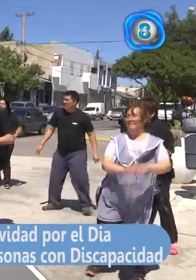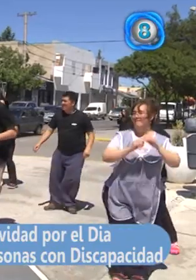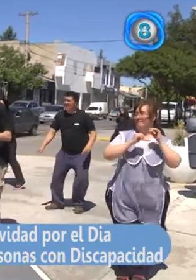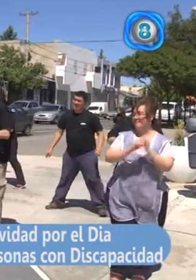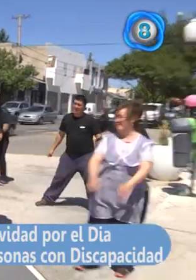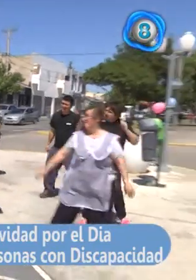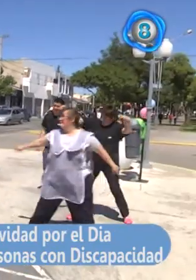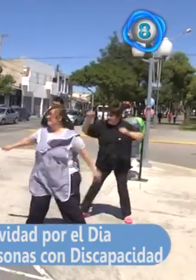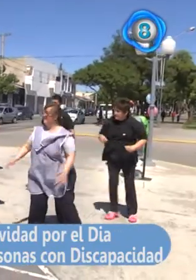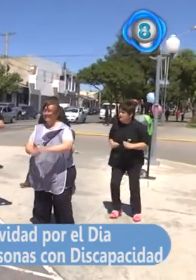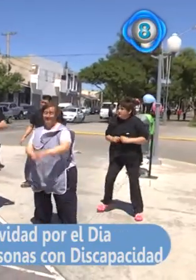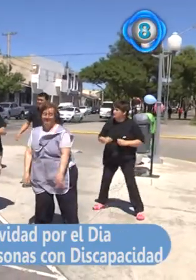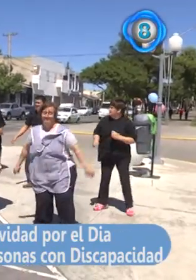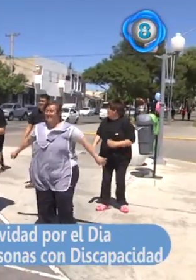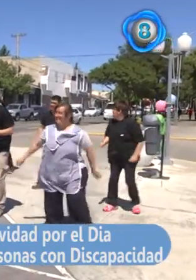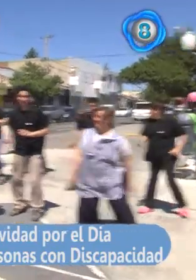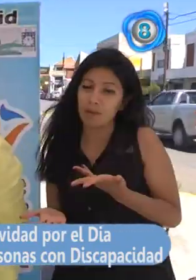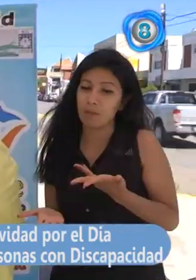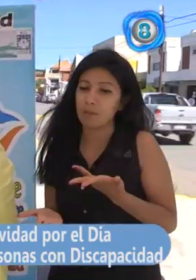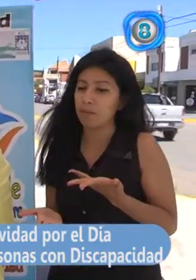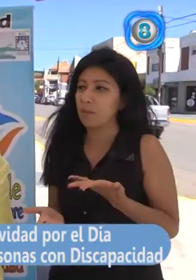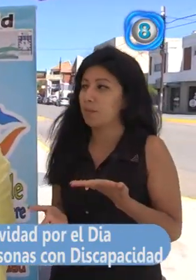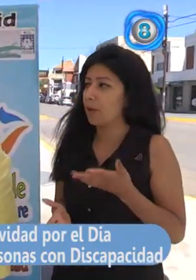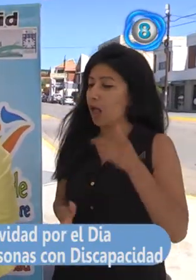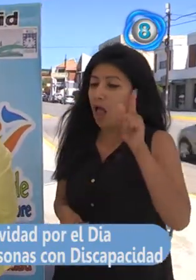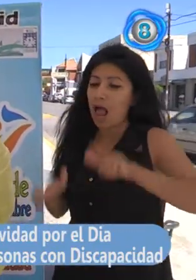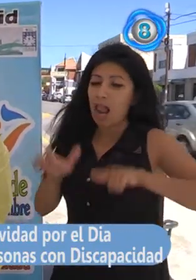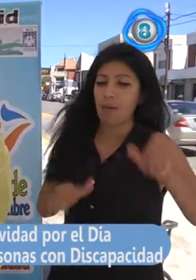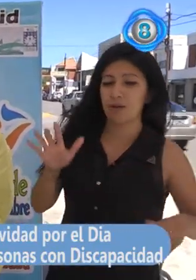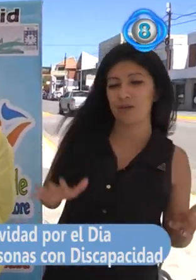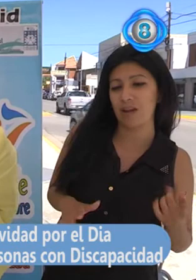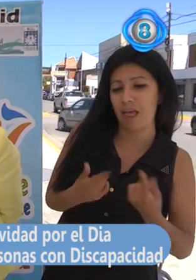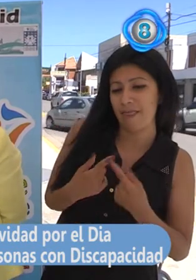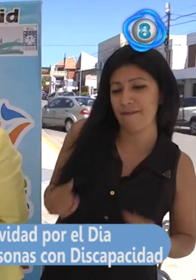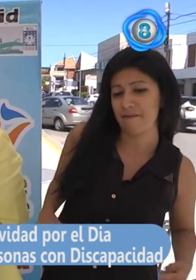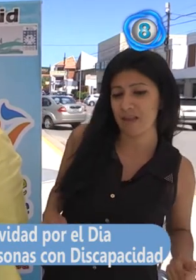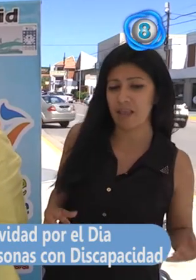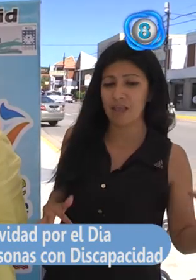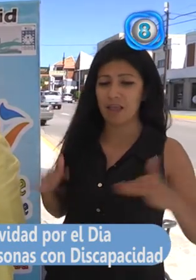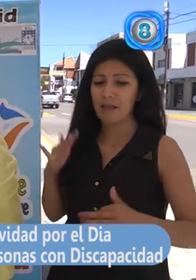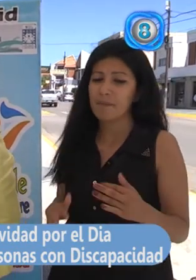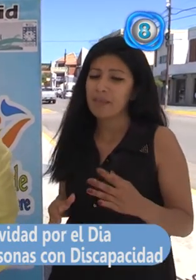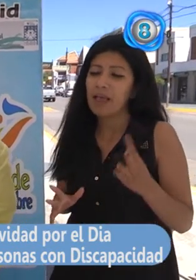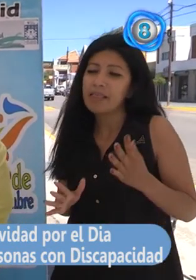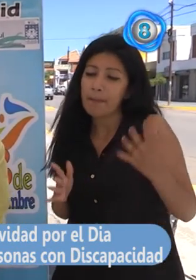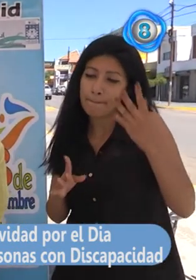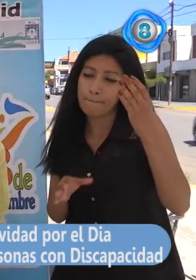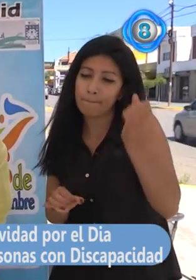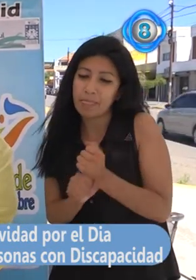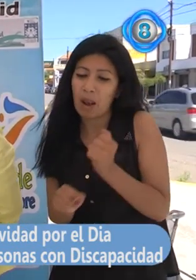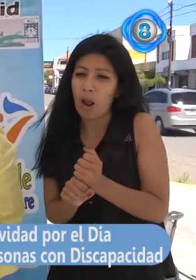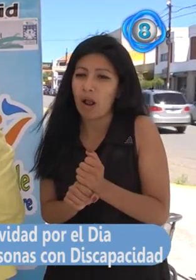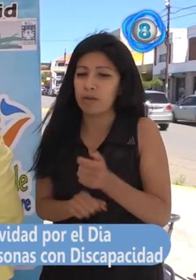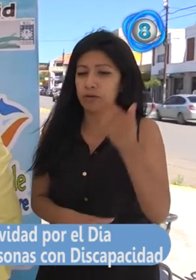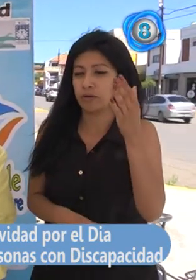bueno, invitamos a todo lo que tenga áreas de personas que están insertados en el área de educación, en el área